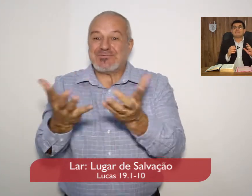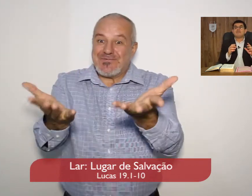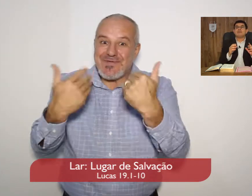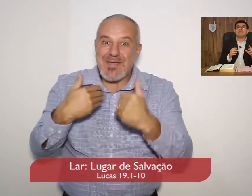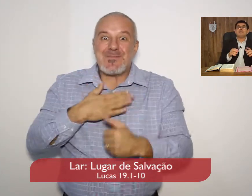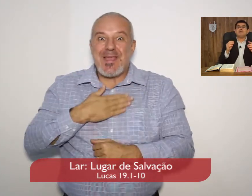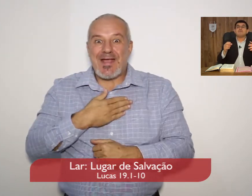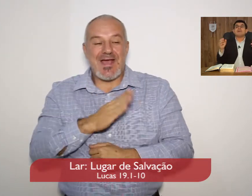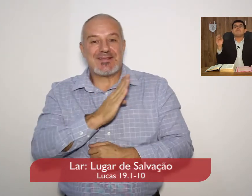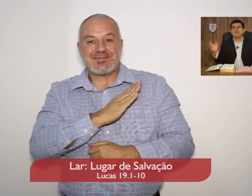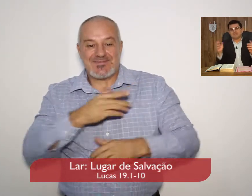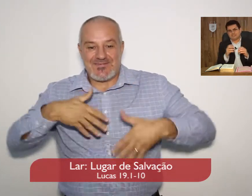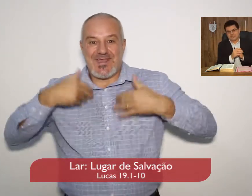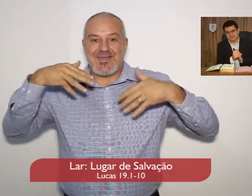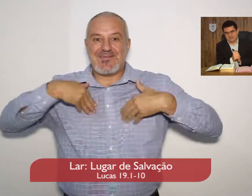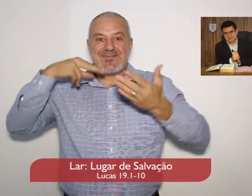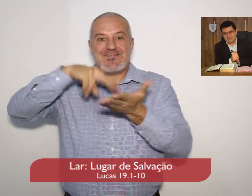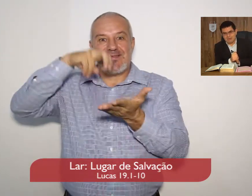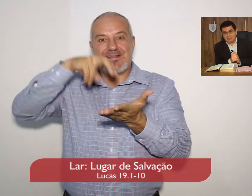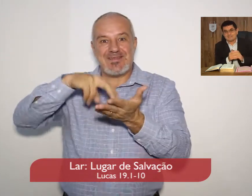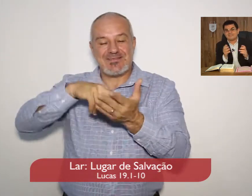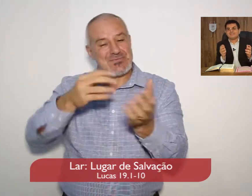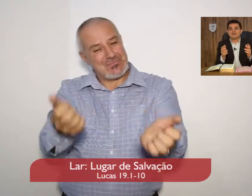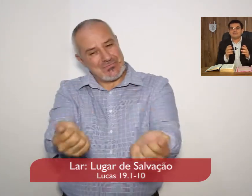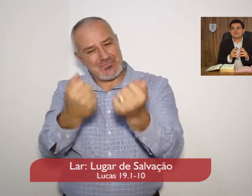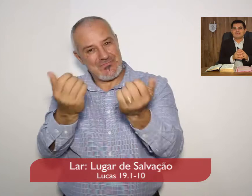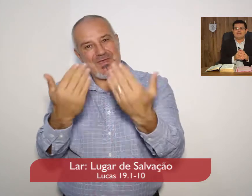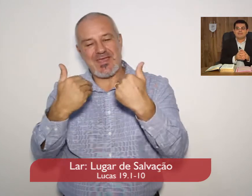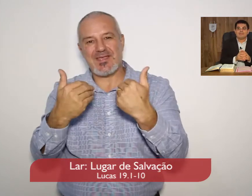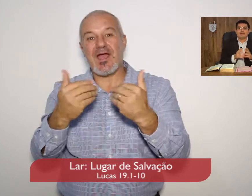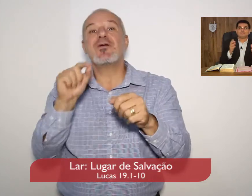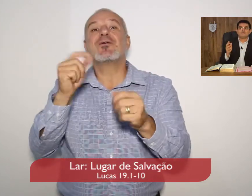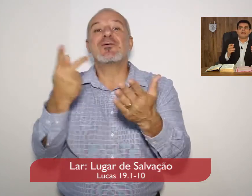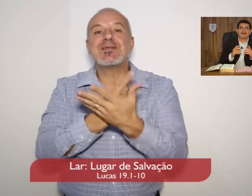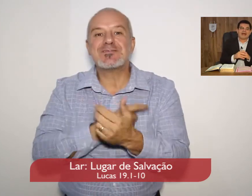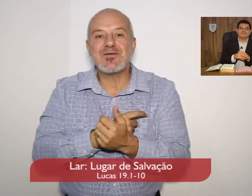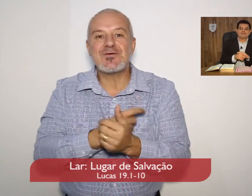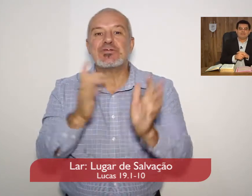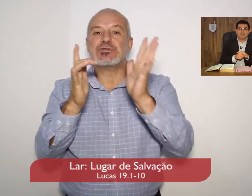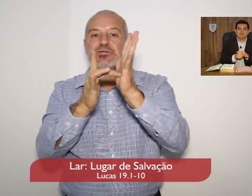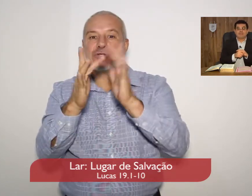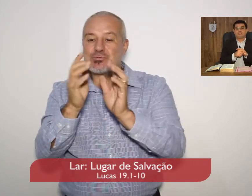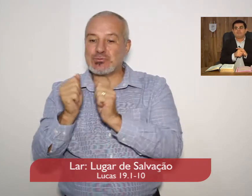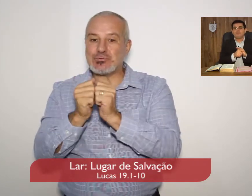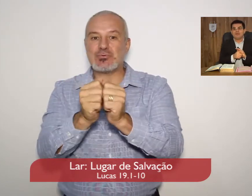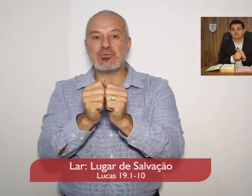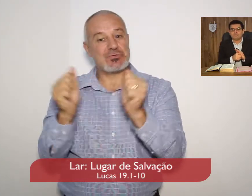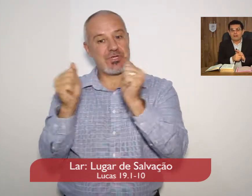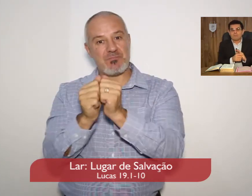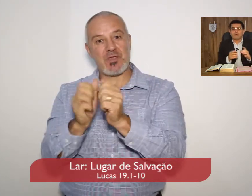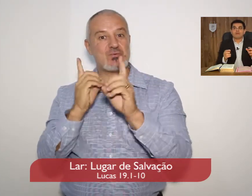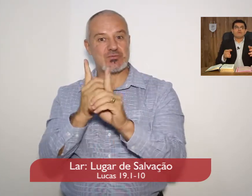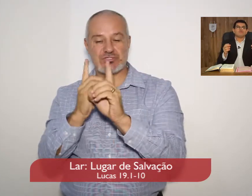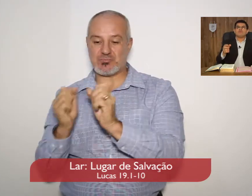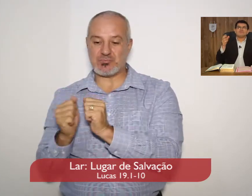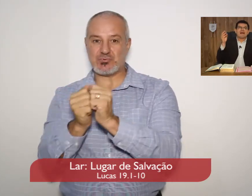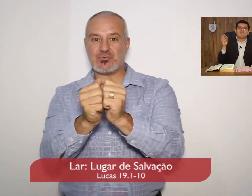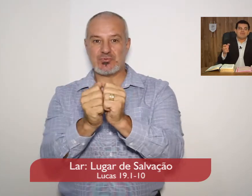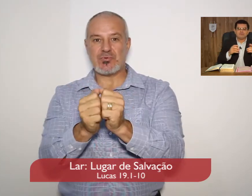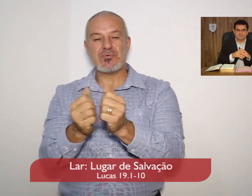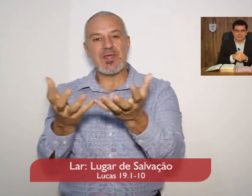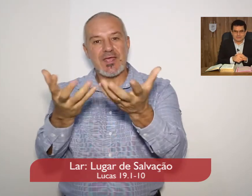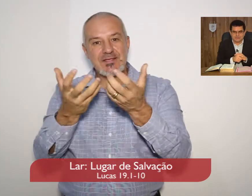é receber também os amigos de Jesus. Nós estamos aqui na sua casa neste momento porque nós